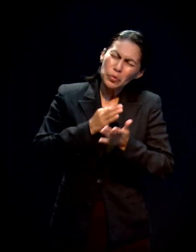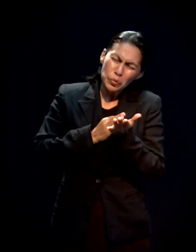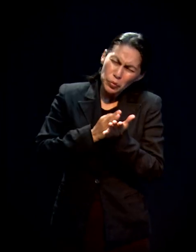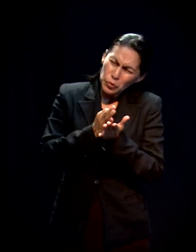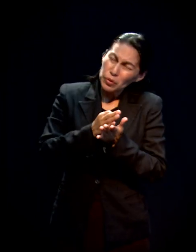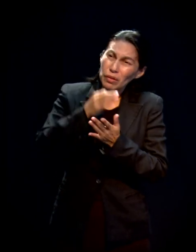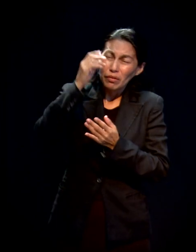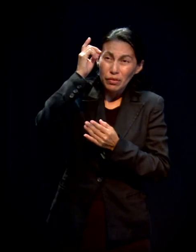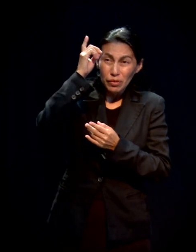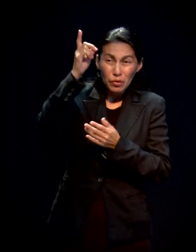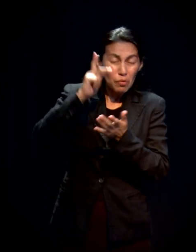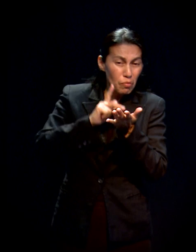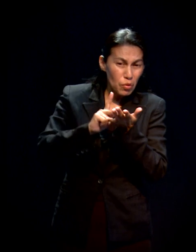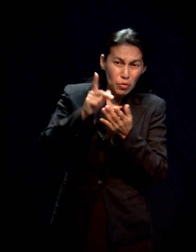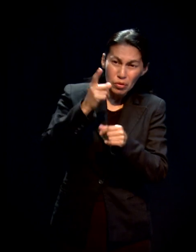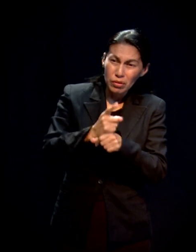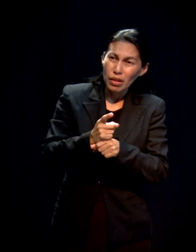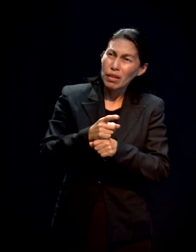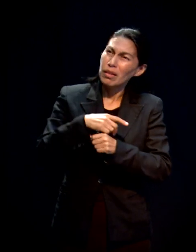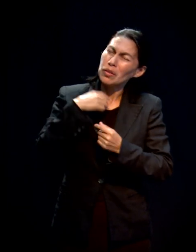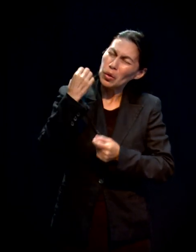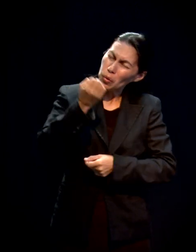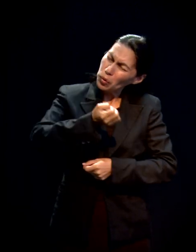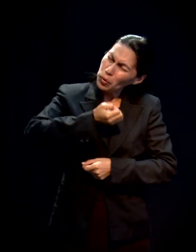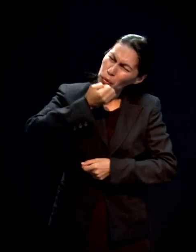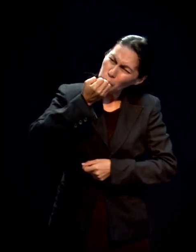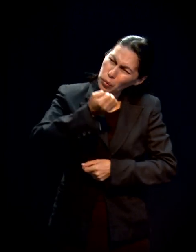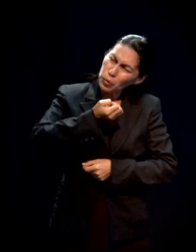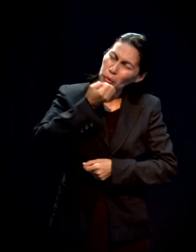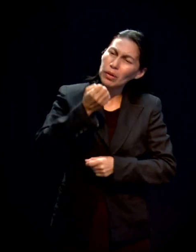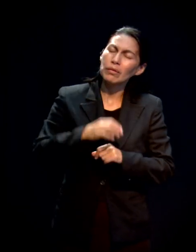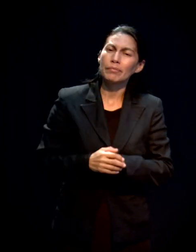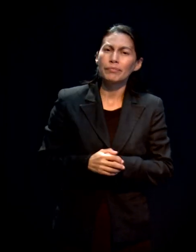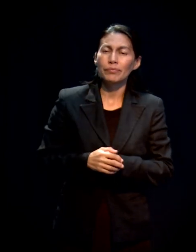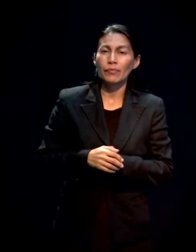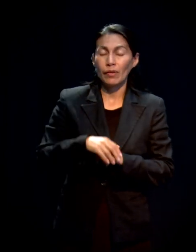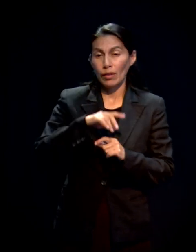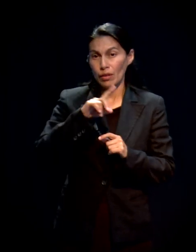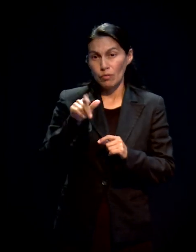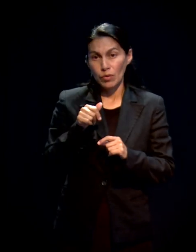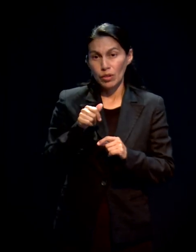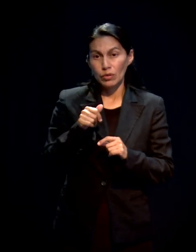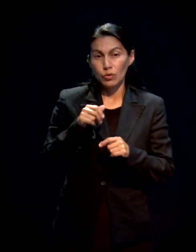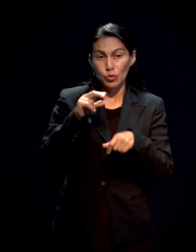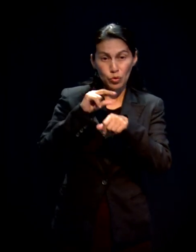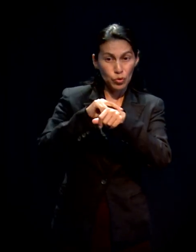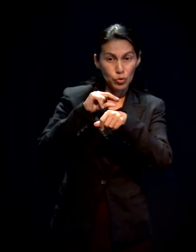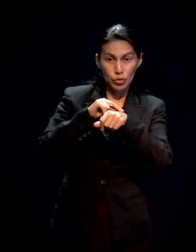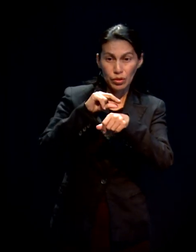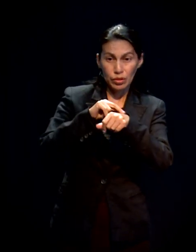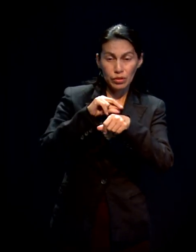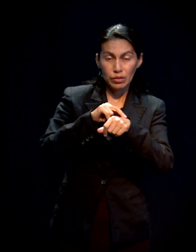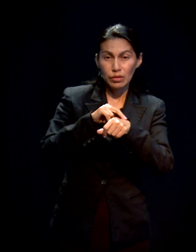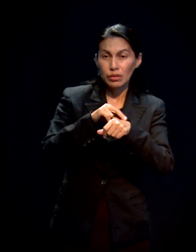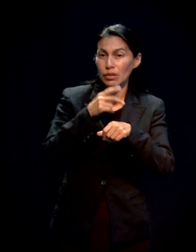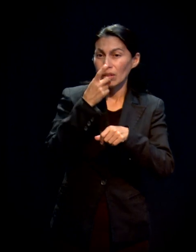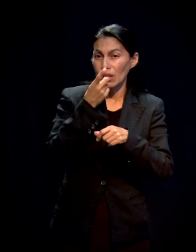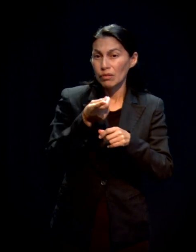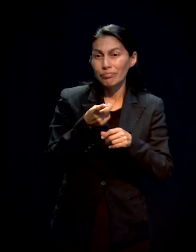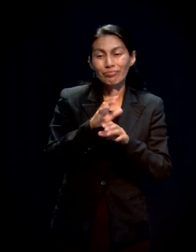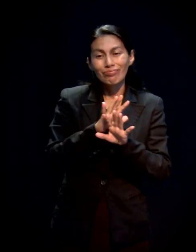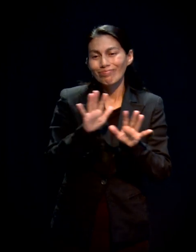fervientemente a que dios si sea su voluntad llegó el momento en que pues la tuvieron que dar de alta porque no